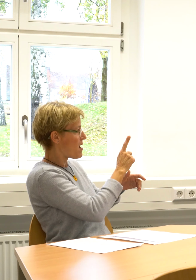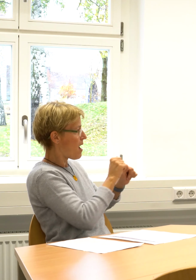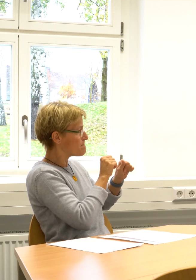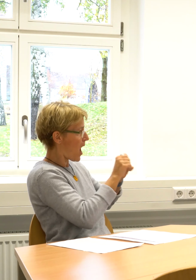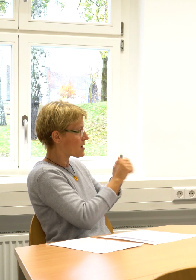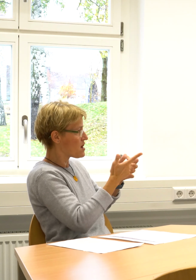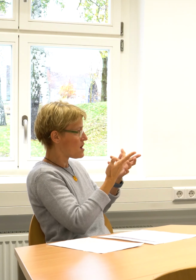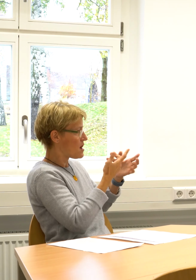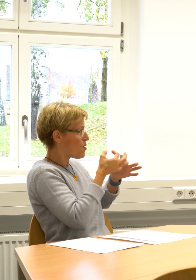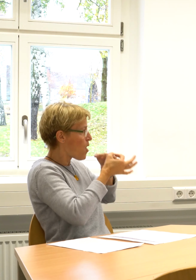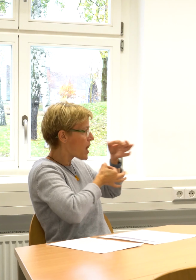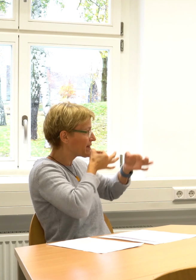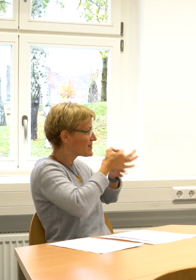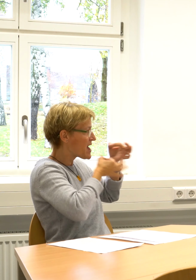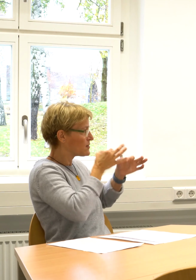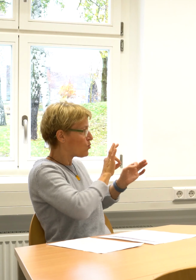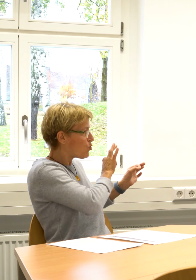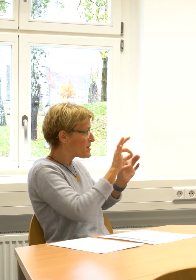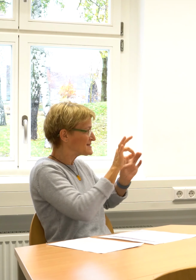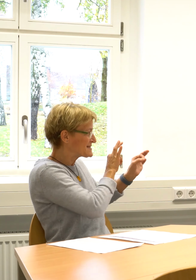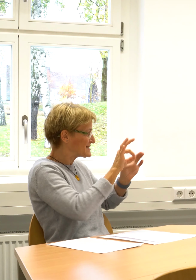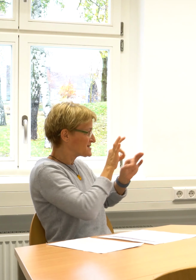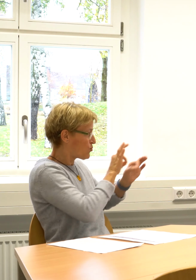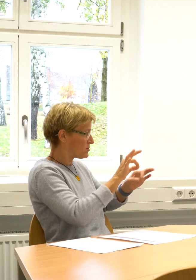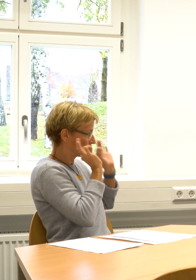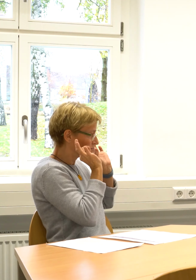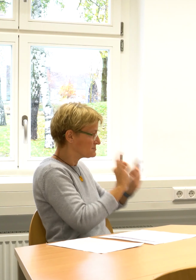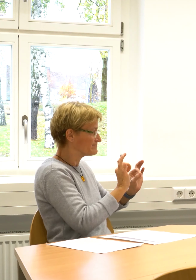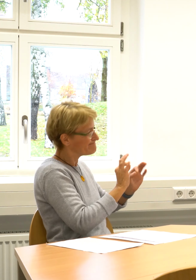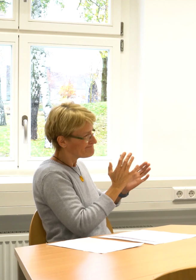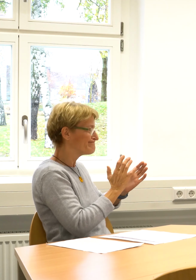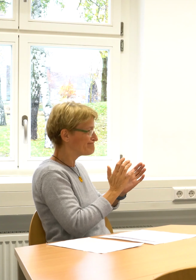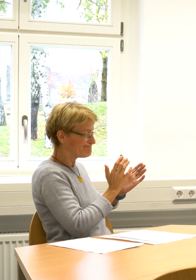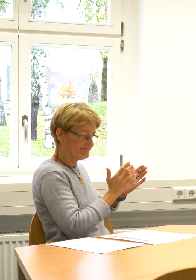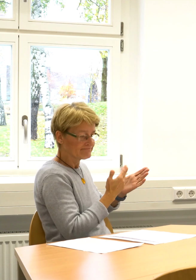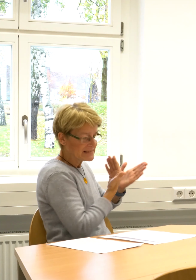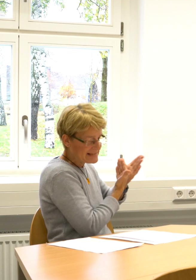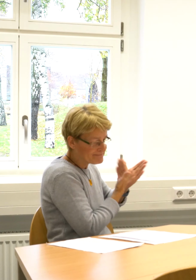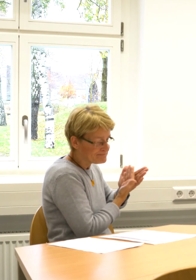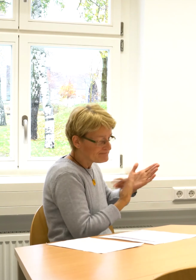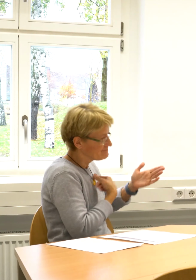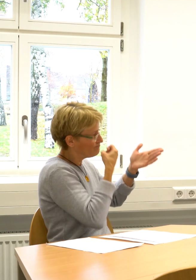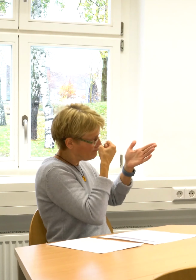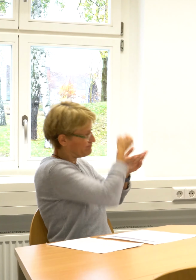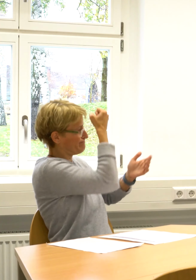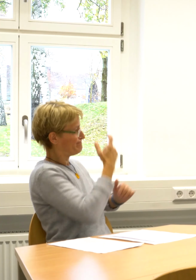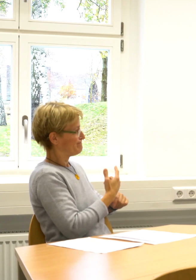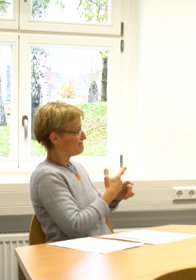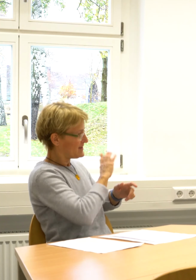dass wenn die Gebärdensprachdolmetscher vorhanden sind, oftmals Qualitätsunterschiede sichtbar